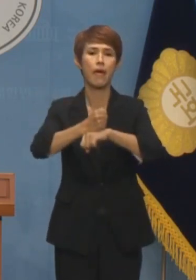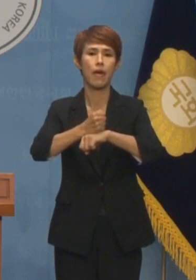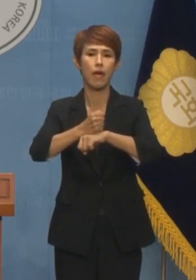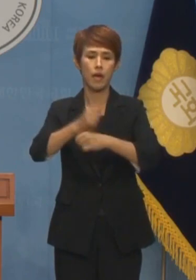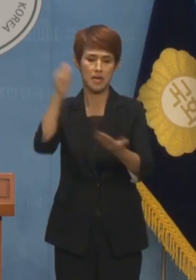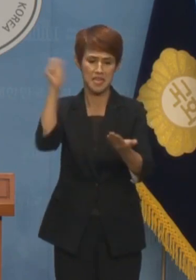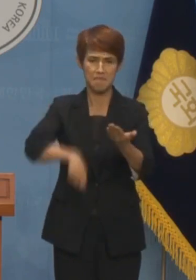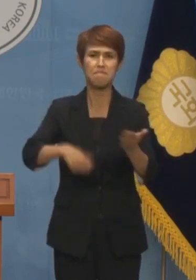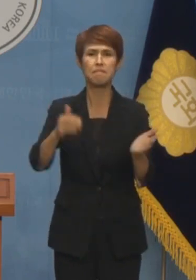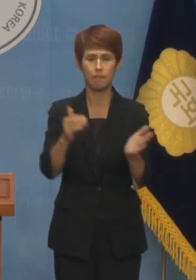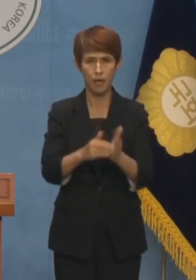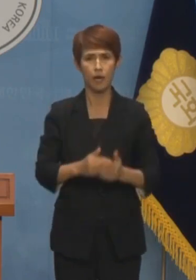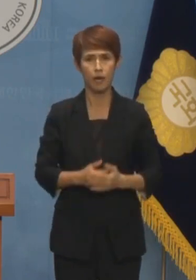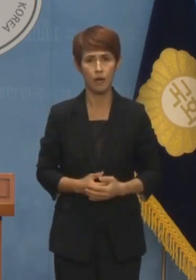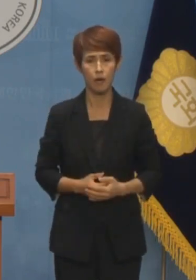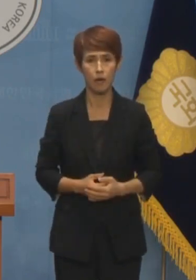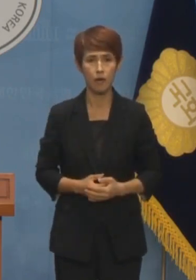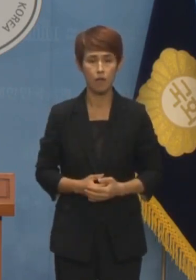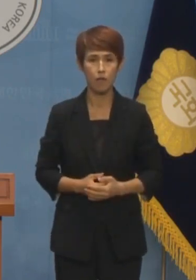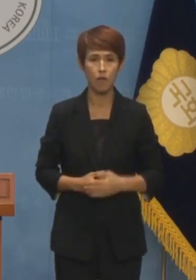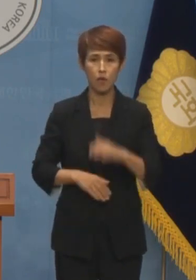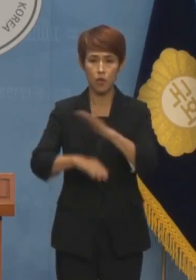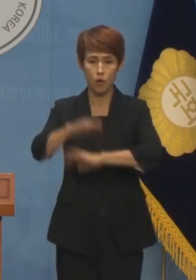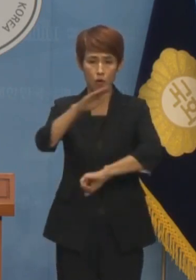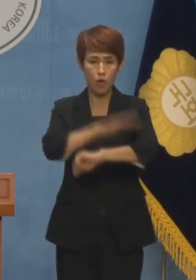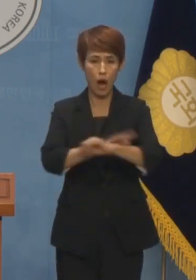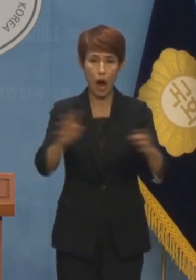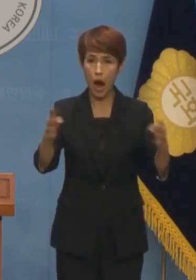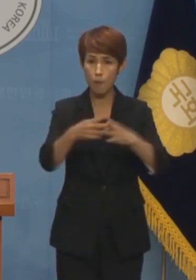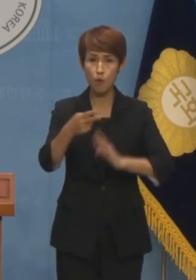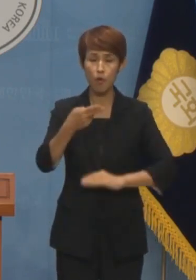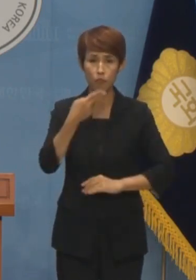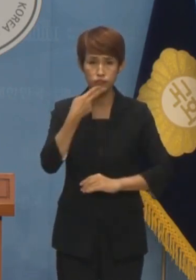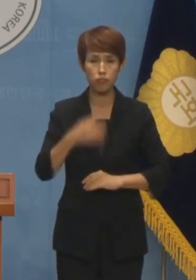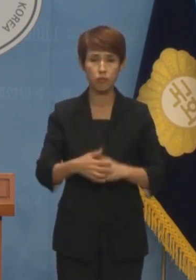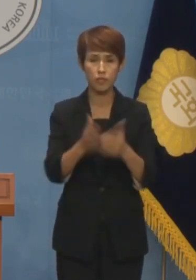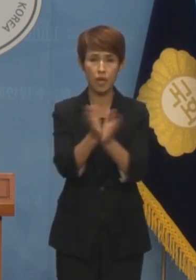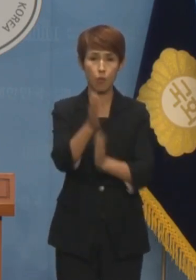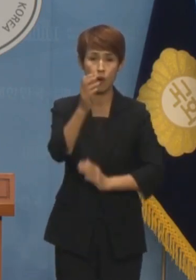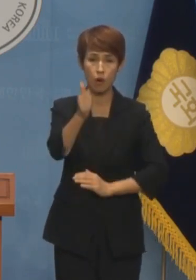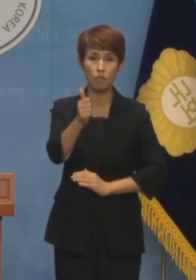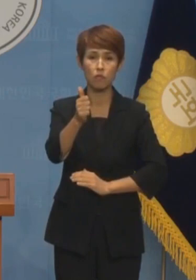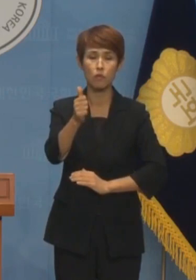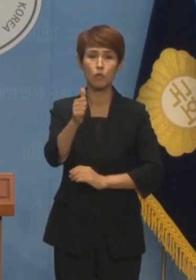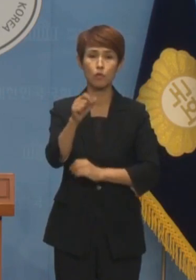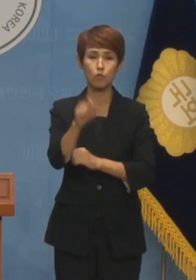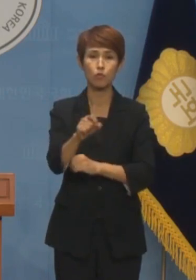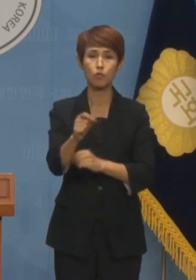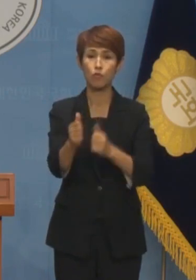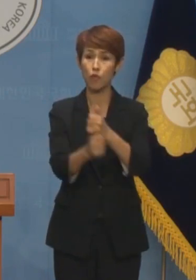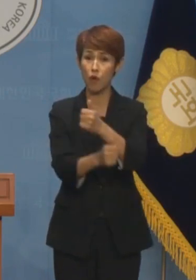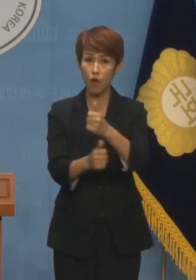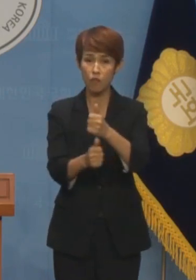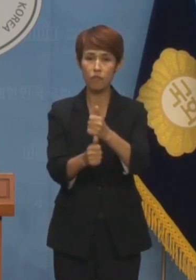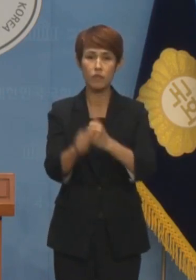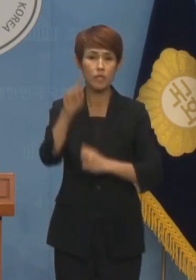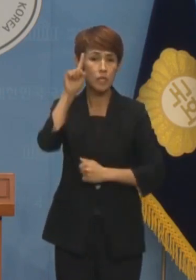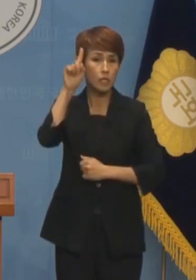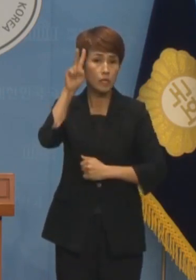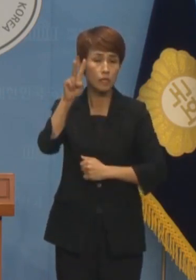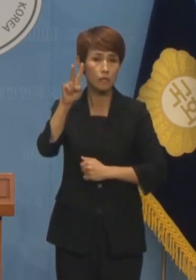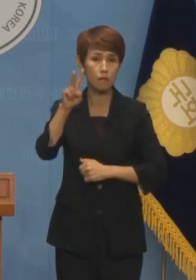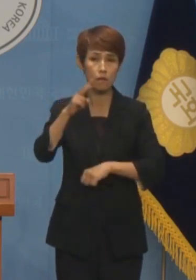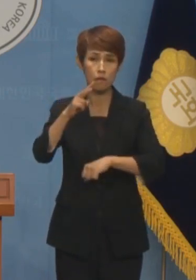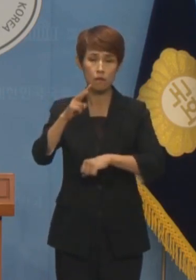강행 처리했습니다. 여야 합의 없이 장관급 국무위원에 대한 인사청문회를 이틀간